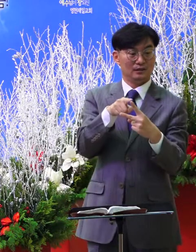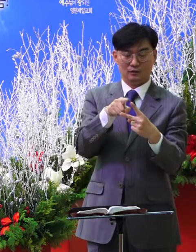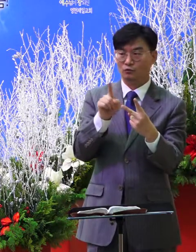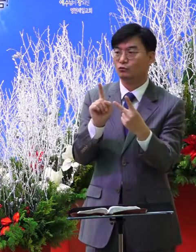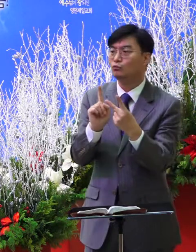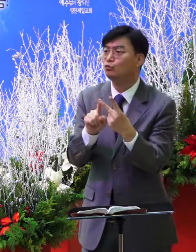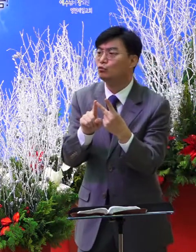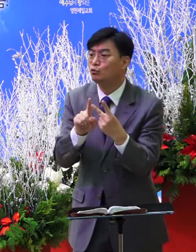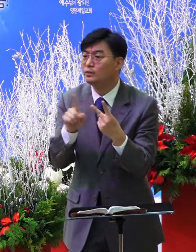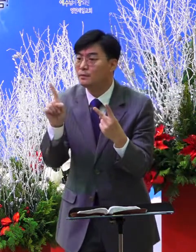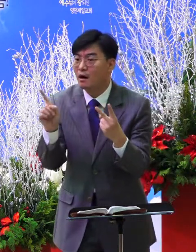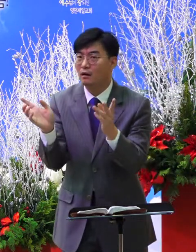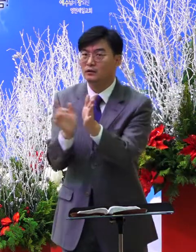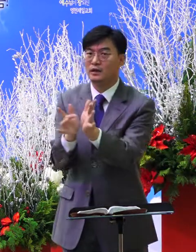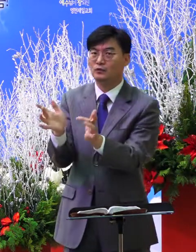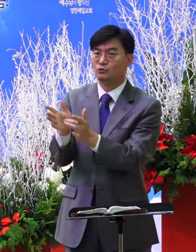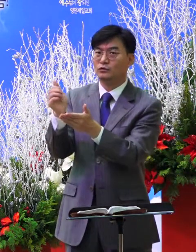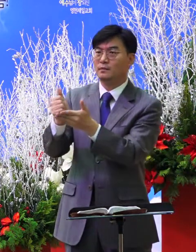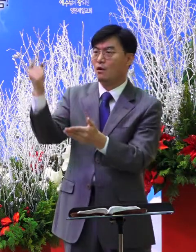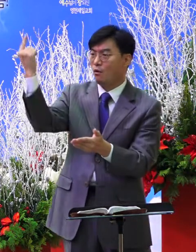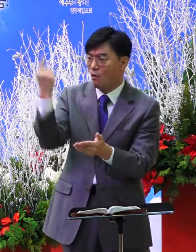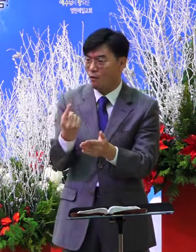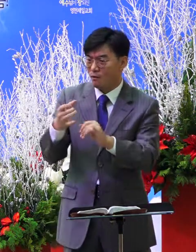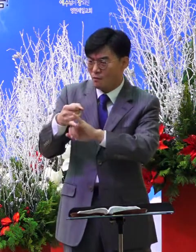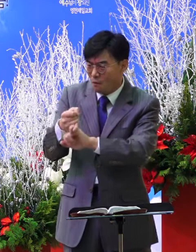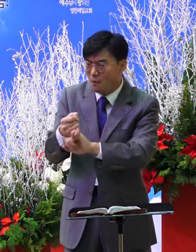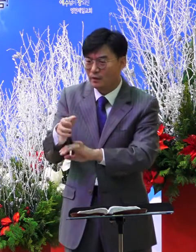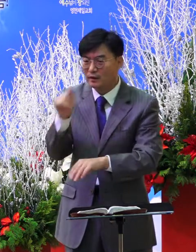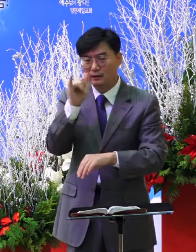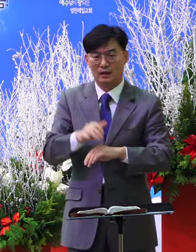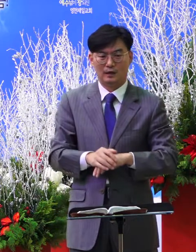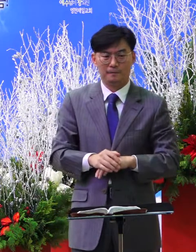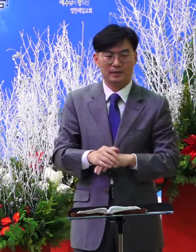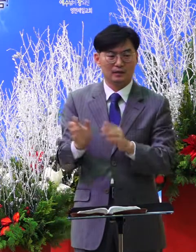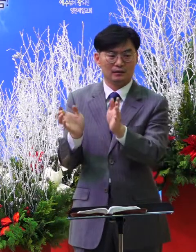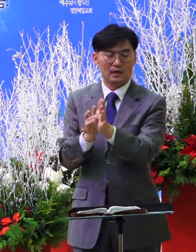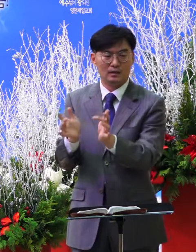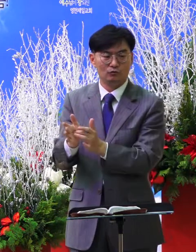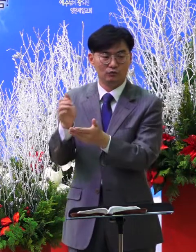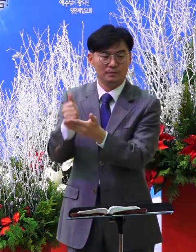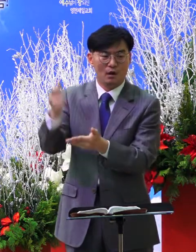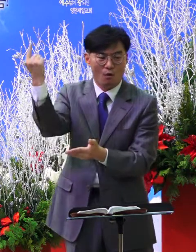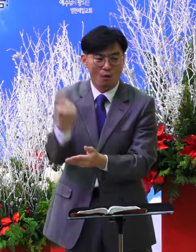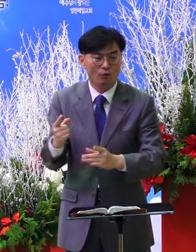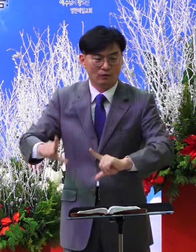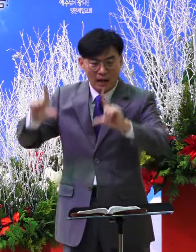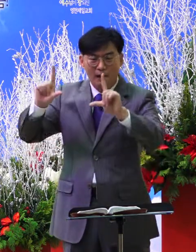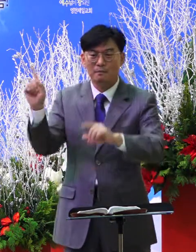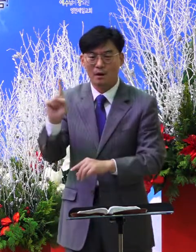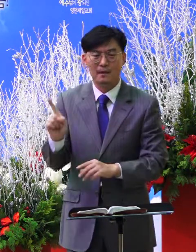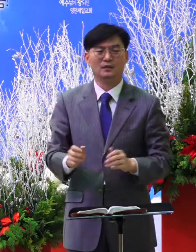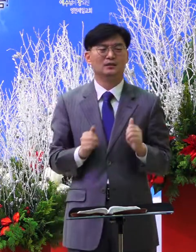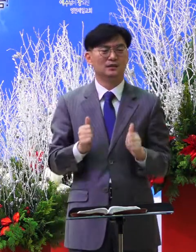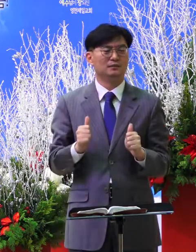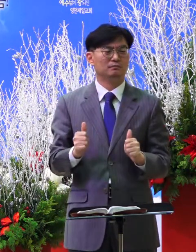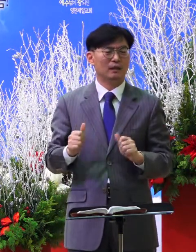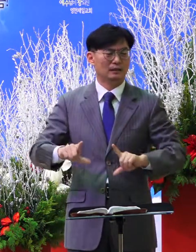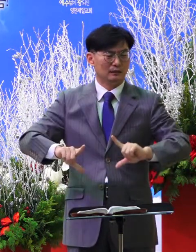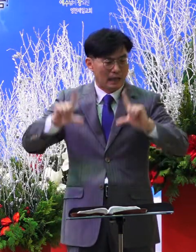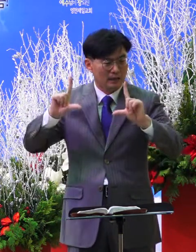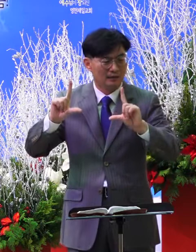예수님께서 반드시 이 땅에 오시고 그날에 반드시 세상을 심판하신다고 하는 것, 그것을 아는